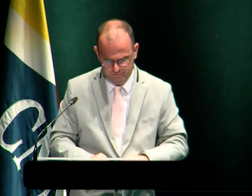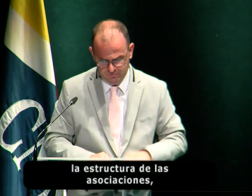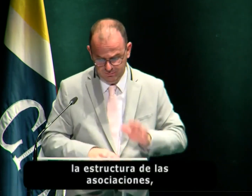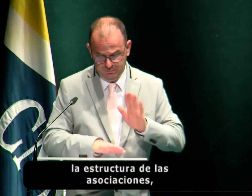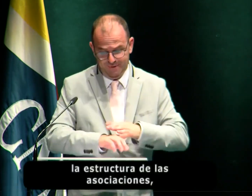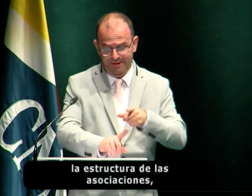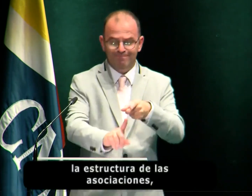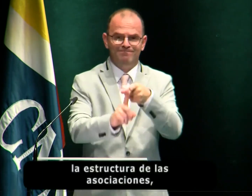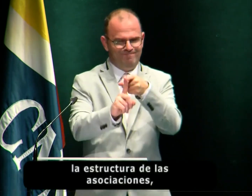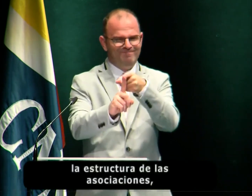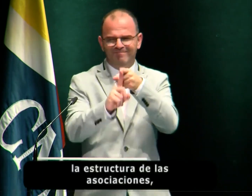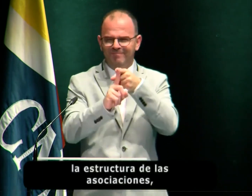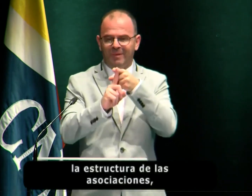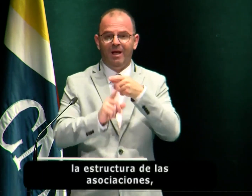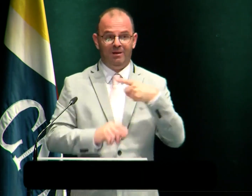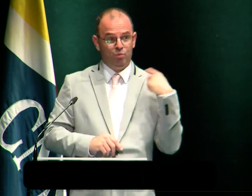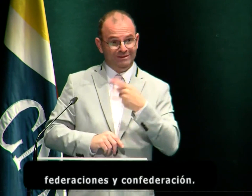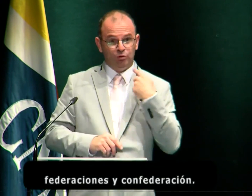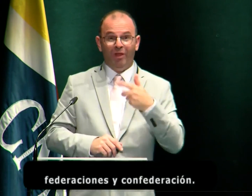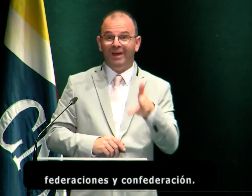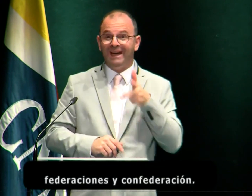trabajando con un fin.